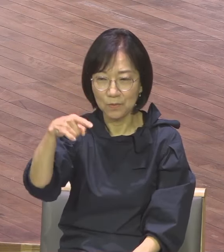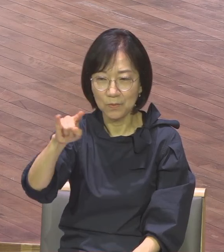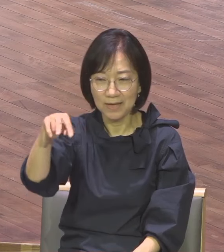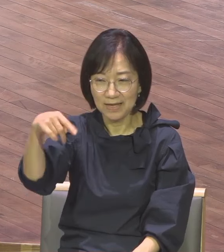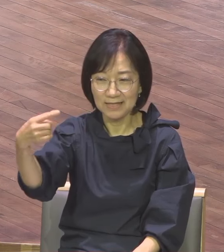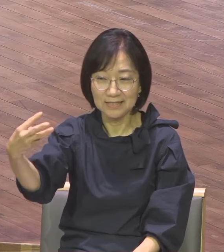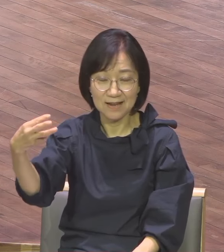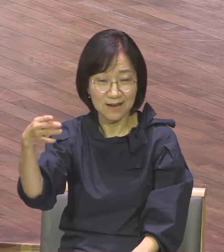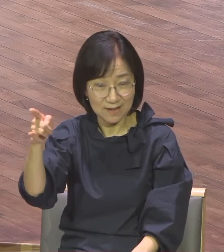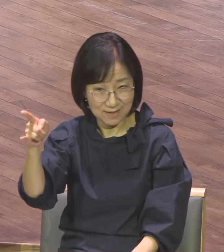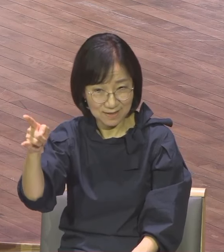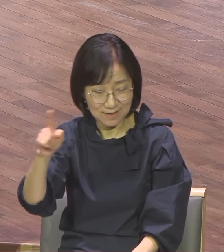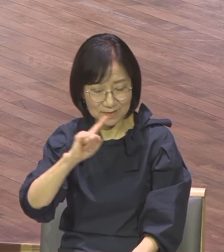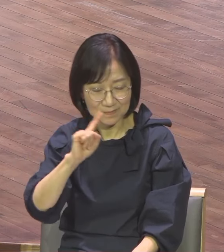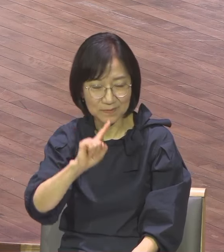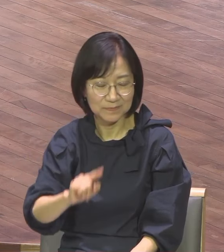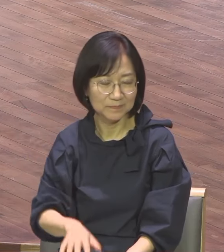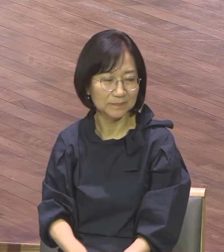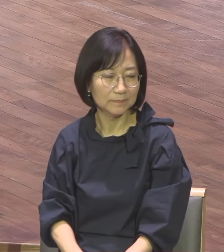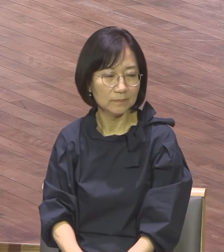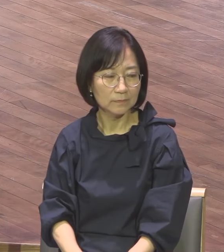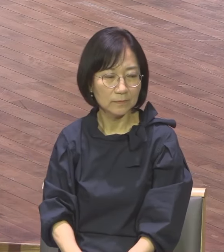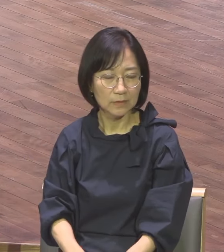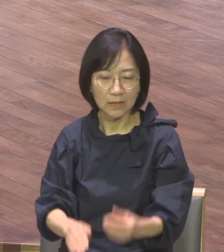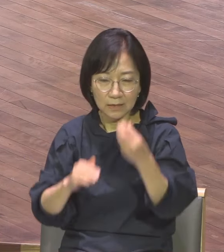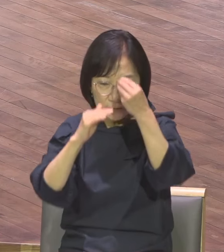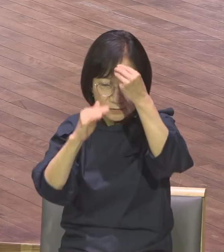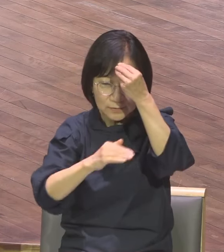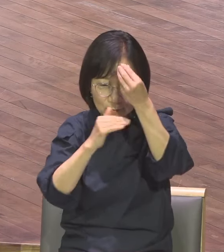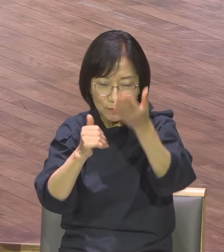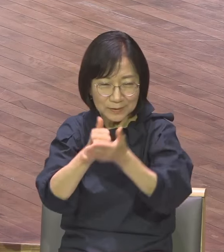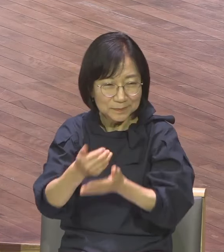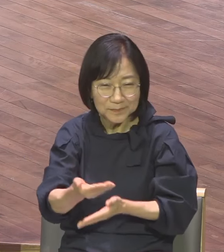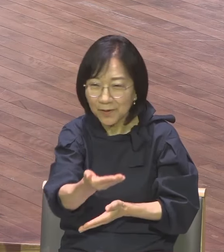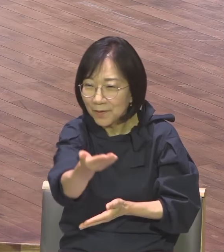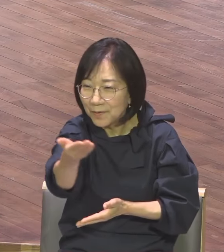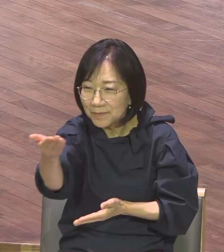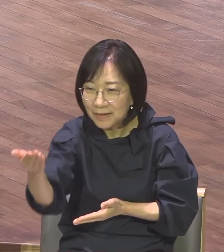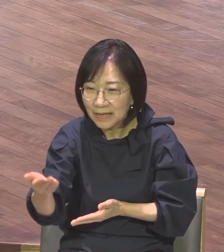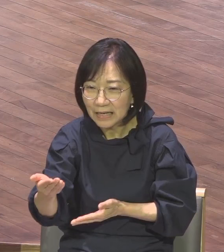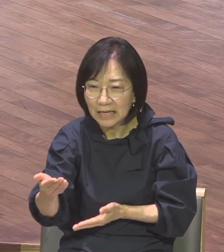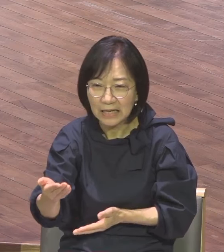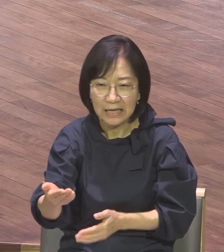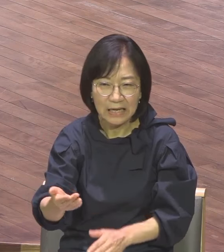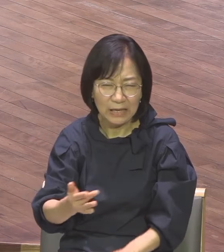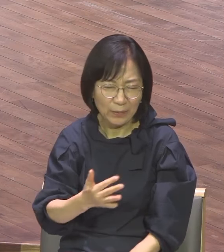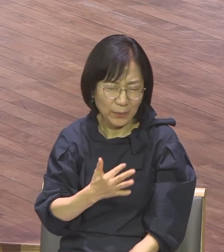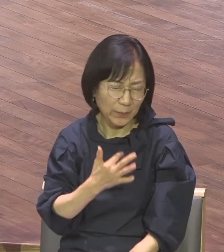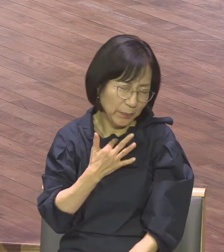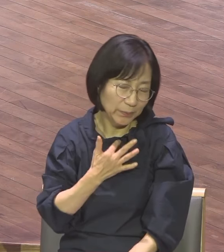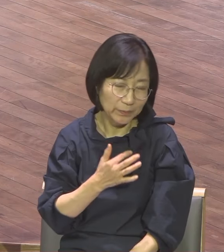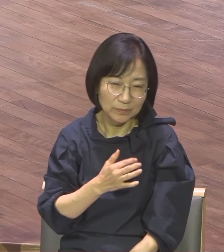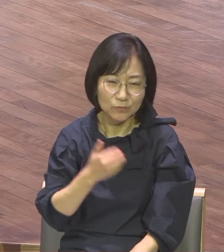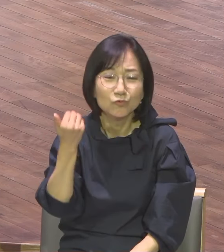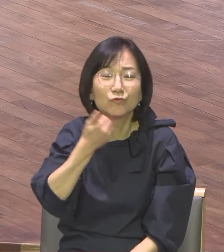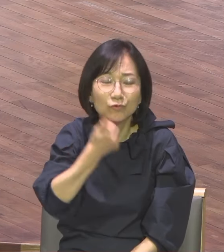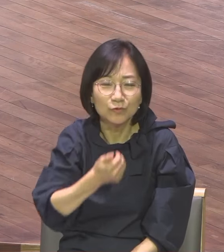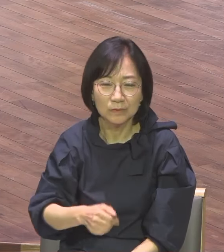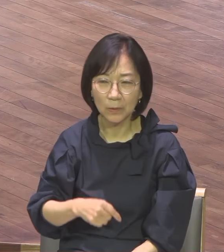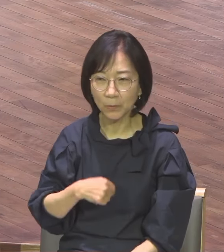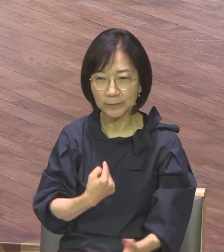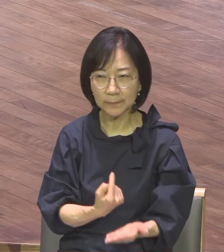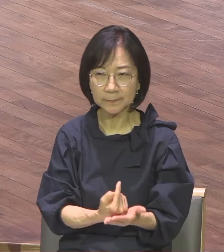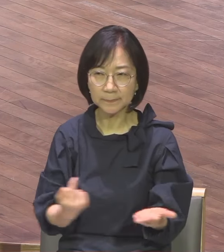했어요. 성도 중 가장 꼴불견은 혼자 고독을 싣고 있는